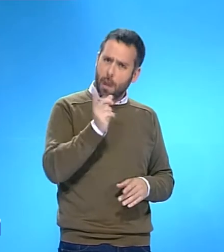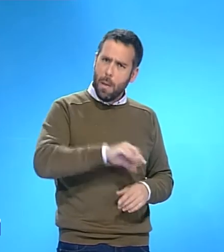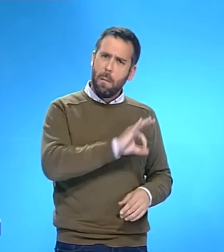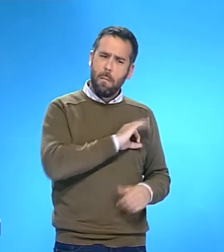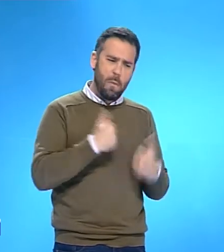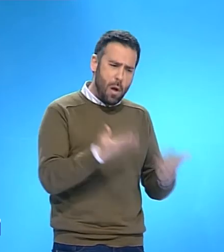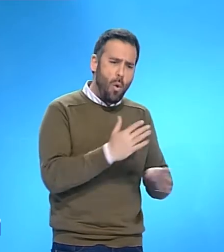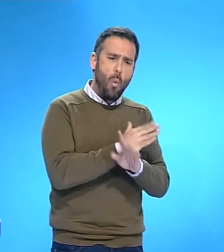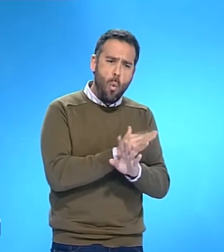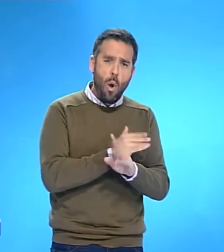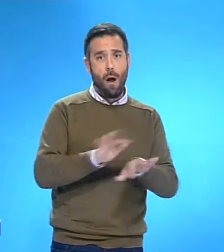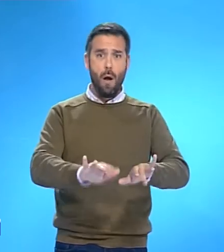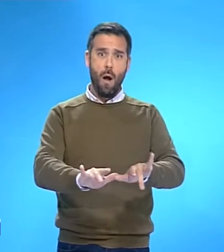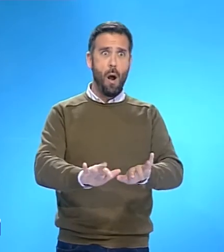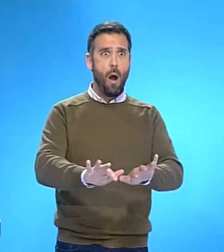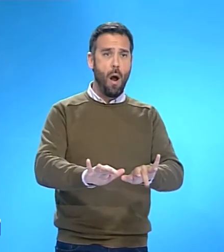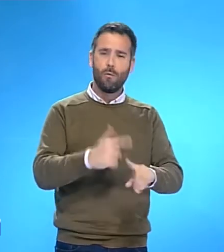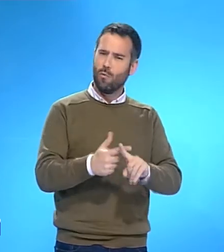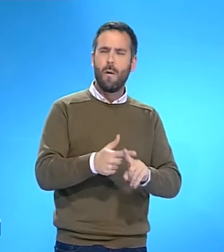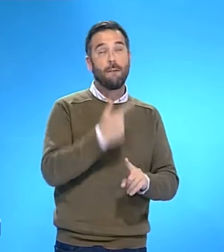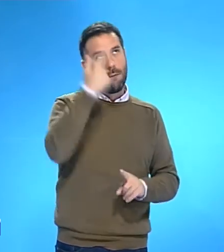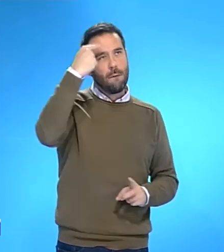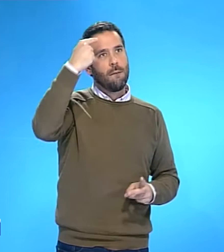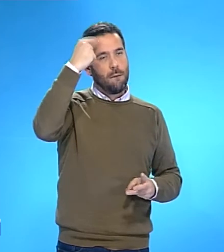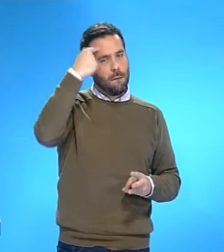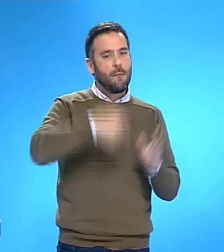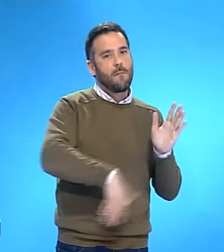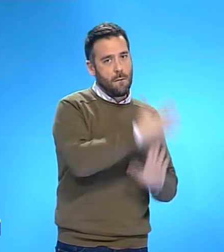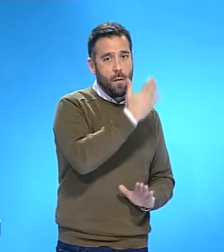deberes, pero también le daba premios, como ir a jugar con el ordenador.